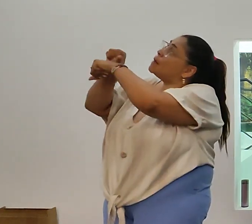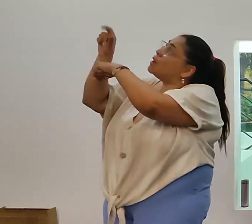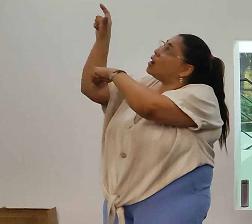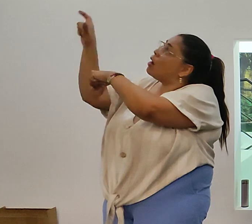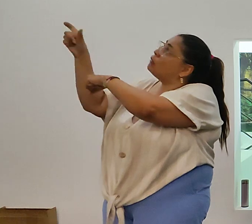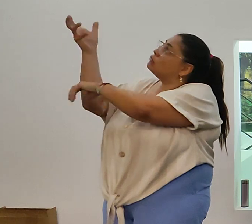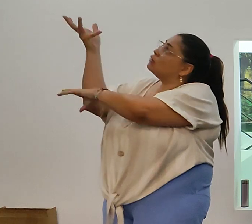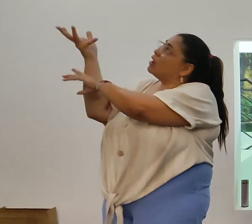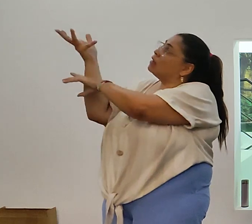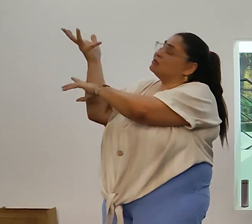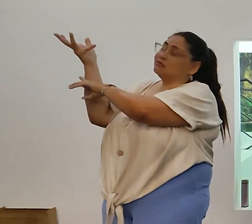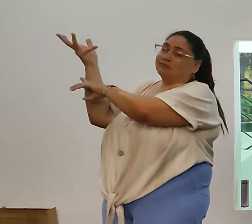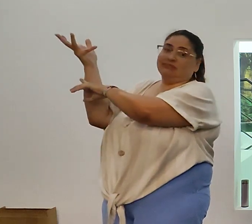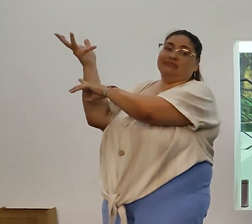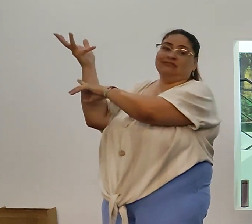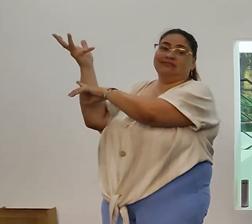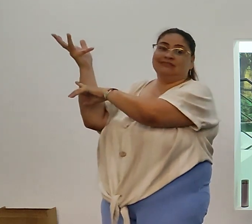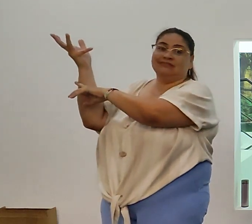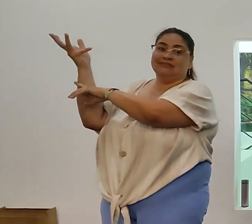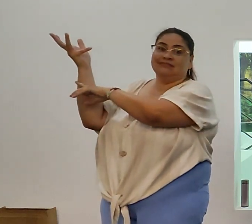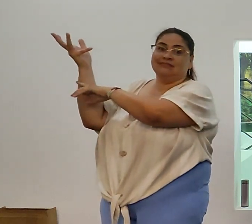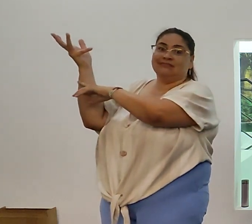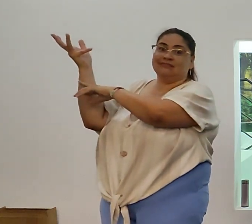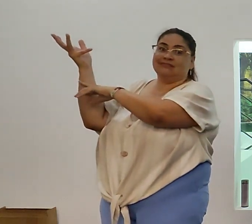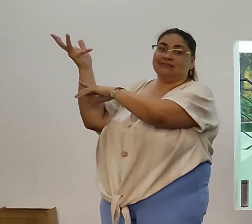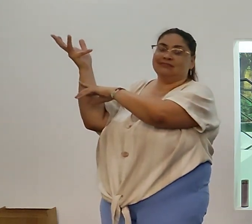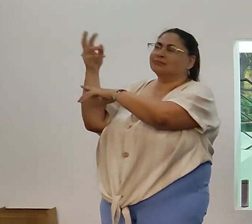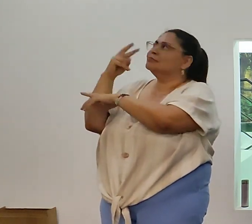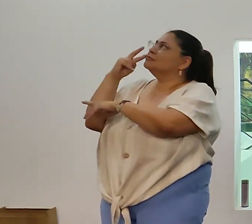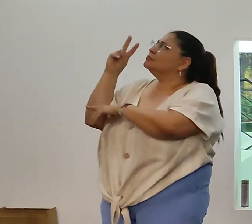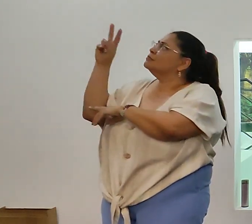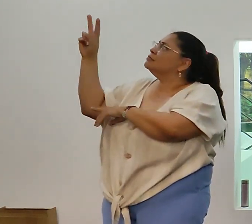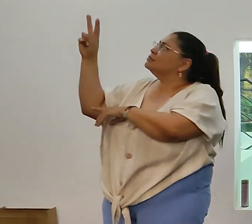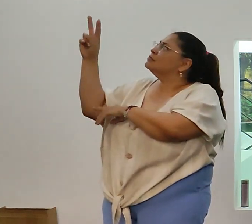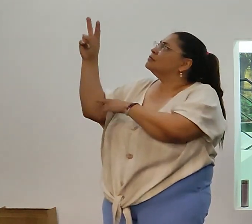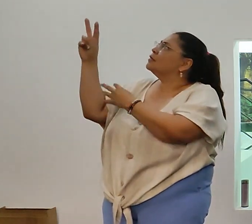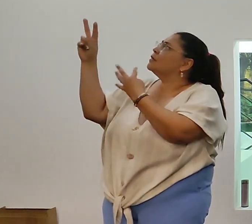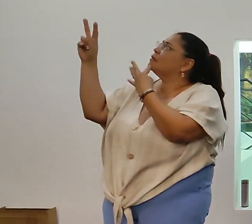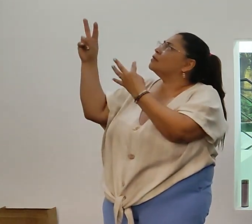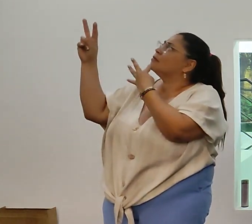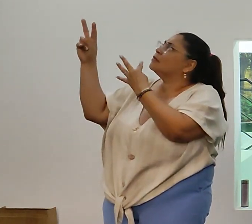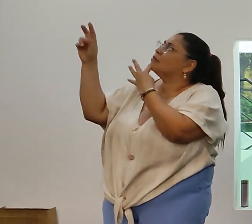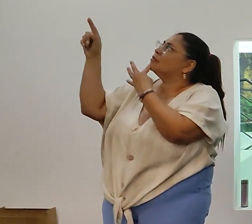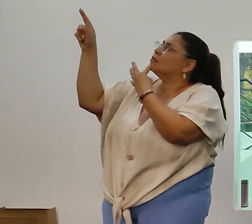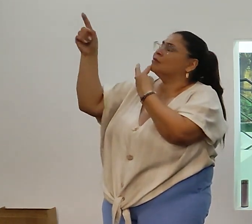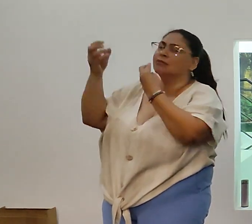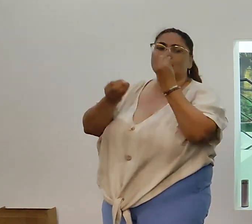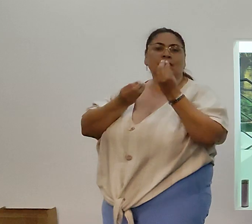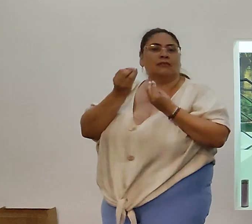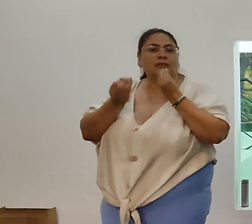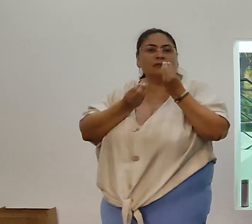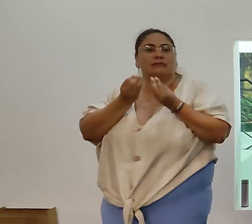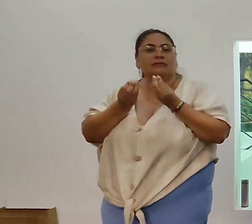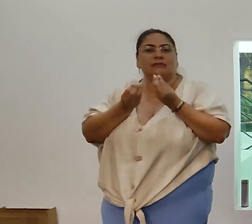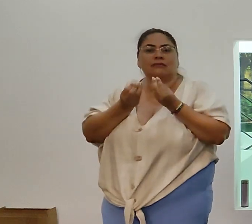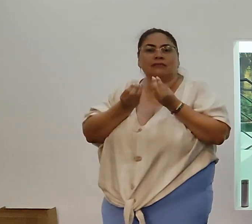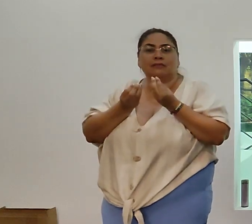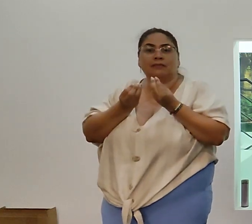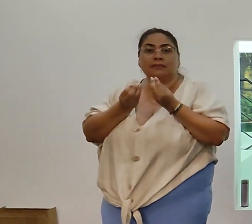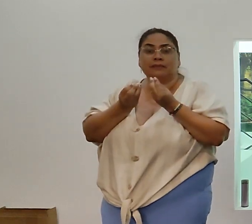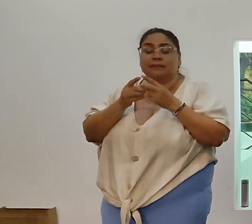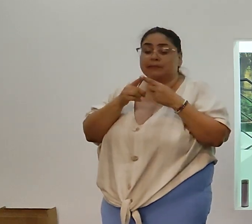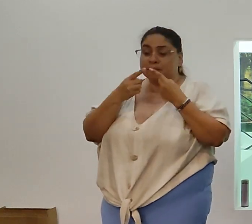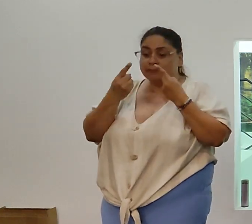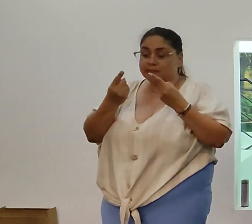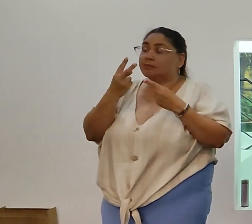de Abraão? Lázaro. Como é que ele reconheceu Abraão e como é que ele reconheceu Lázaro?